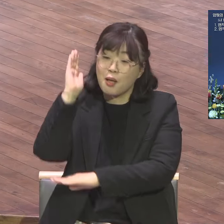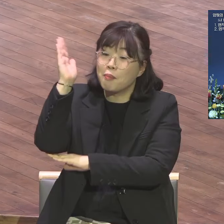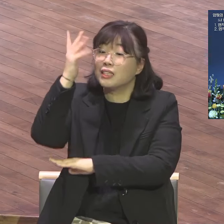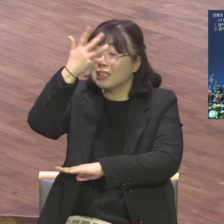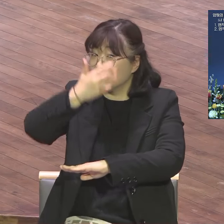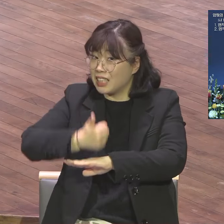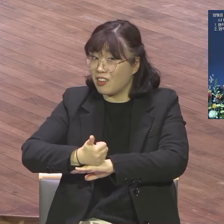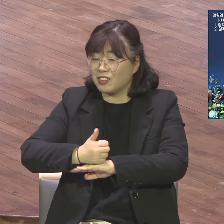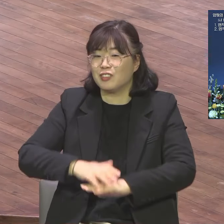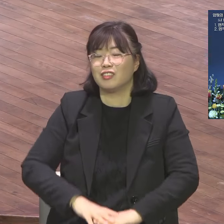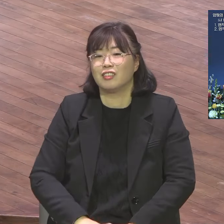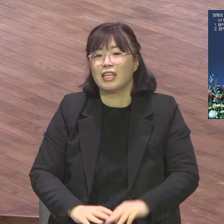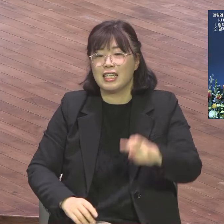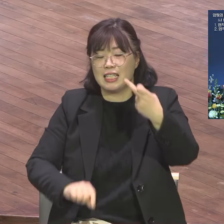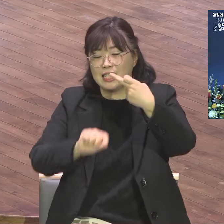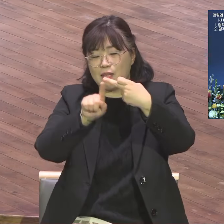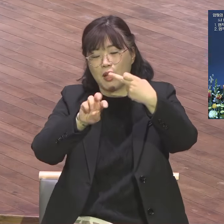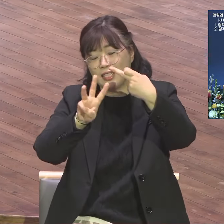송구영신 예배를 드린 후에